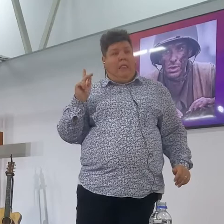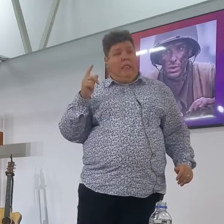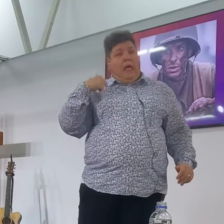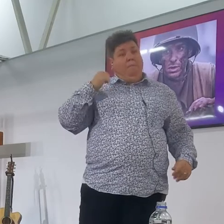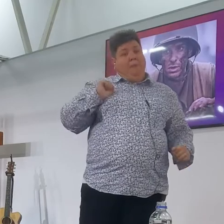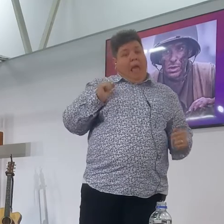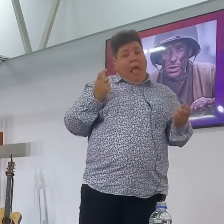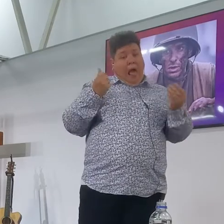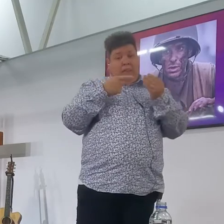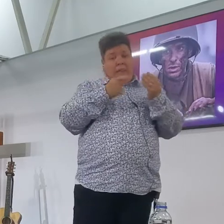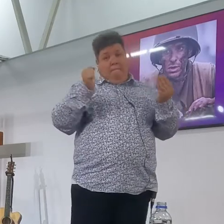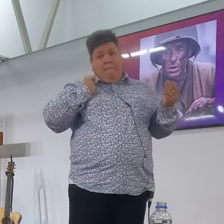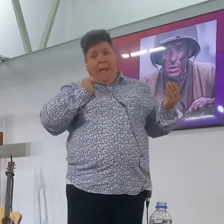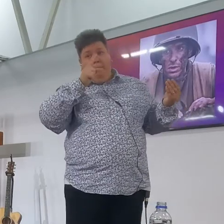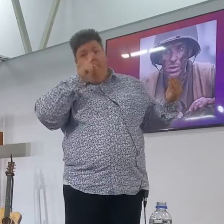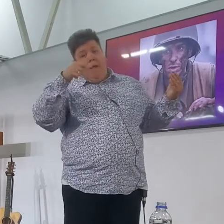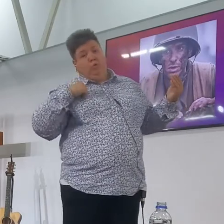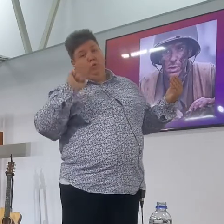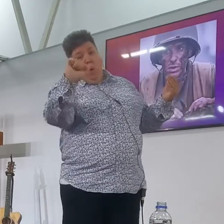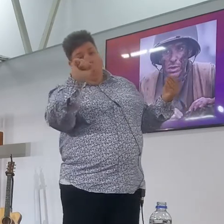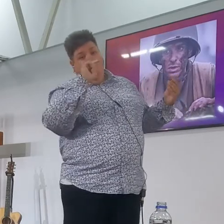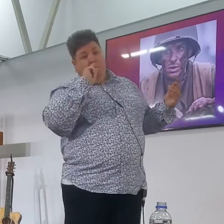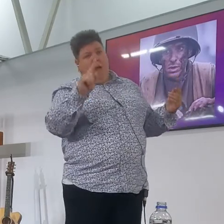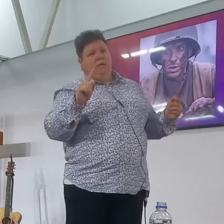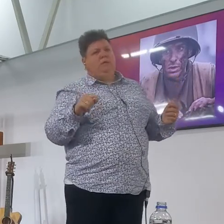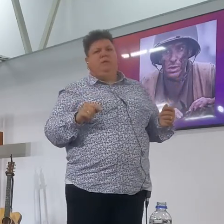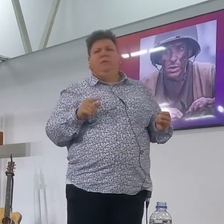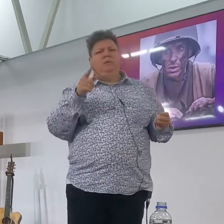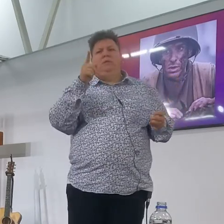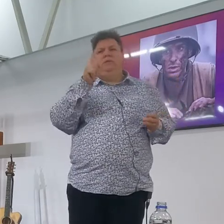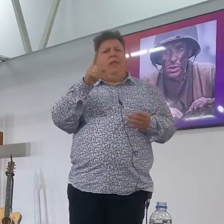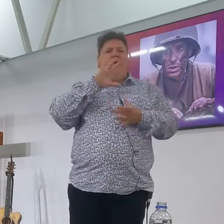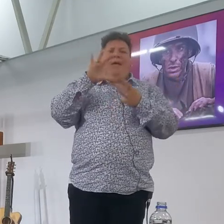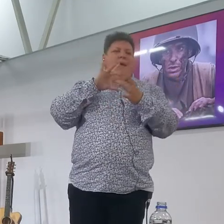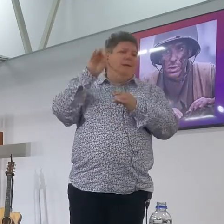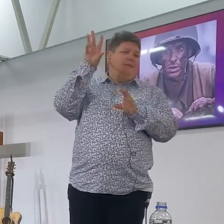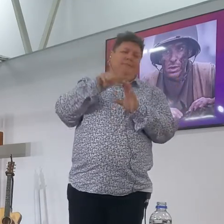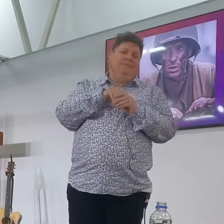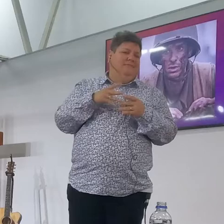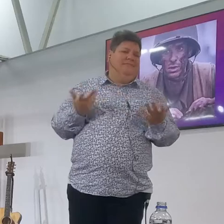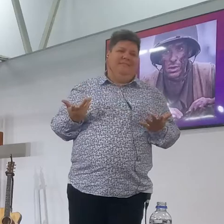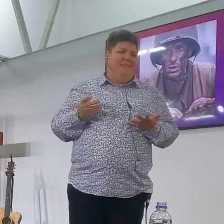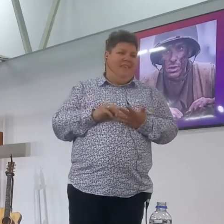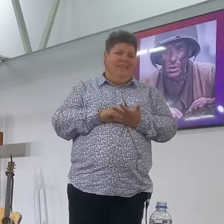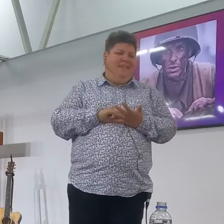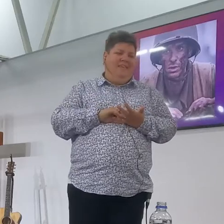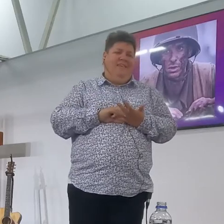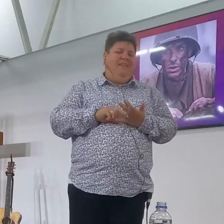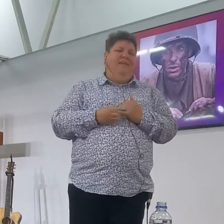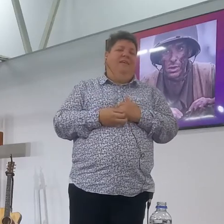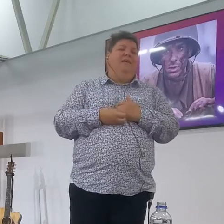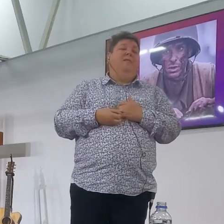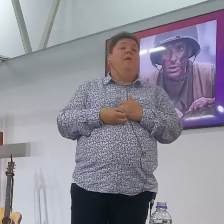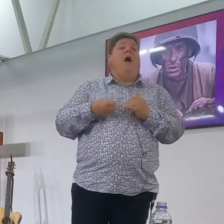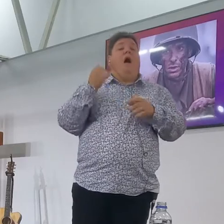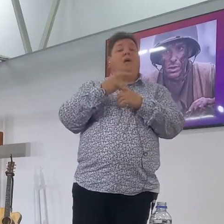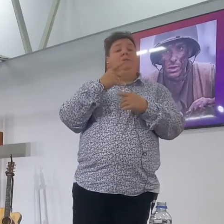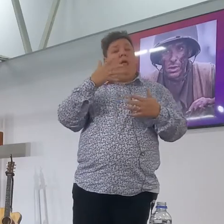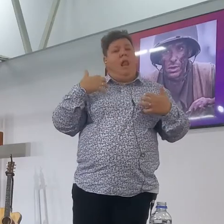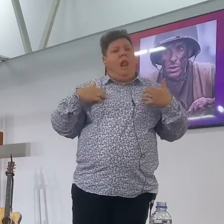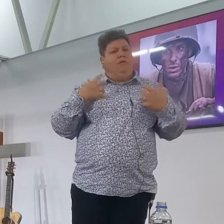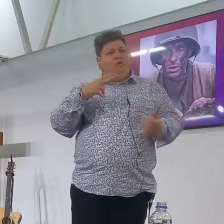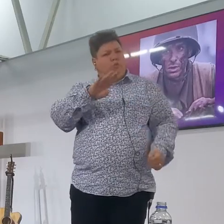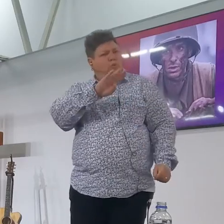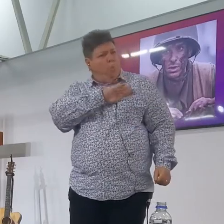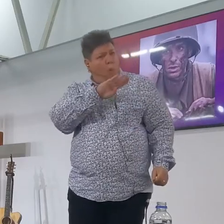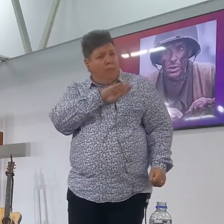regloop en ek kom hier, ek moet nou betaal vir die show, gaan ek nie geesvervuldheid beleef nie. Maar as ek myself sien as 'n soldaat in die koninkryk van die Here,